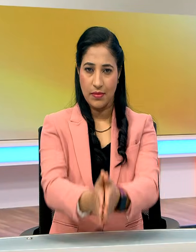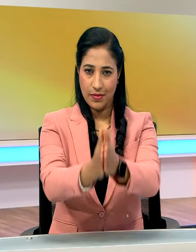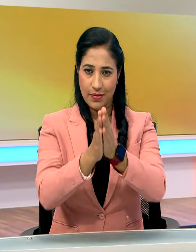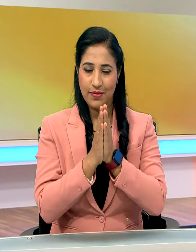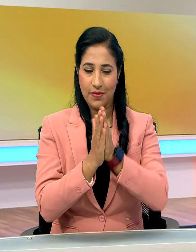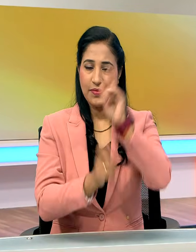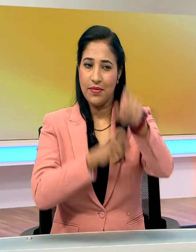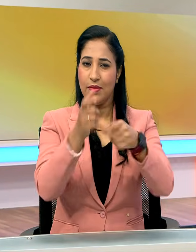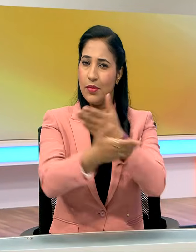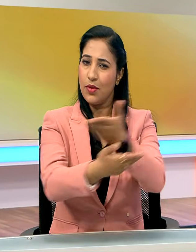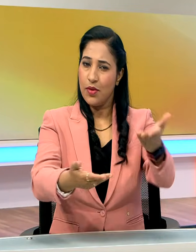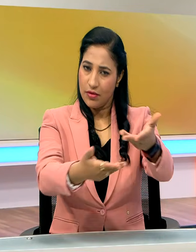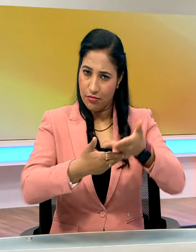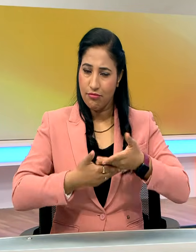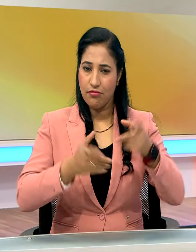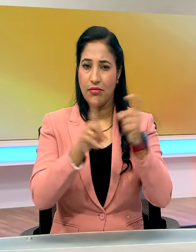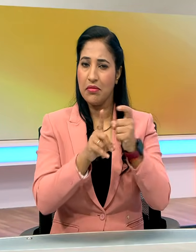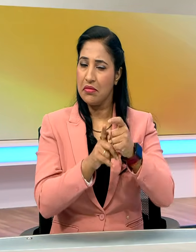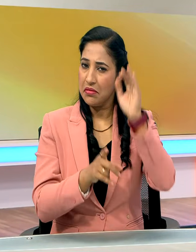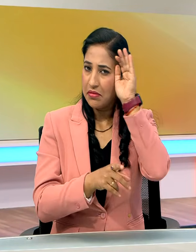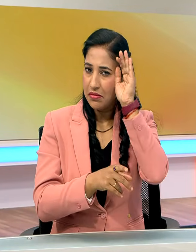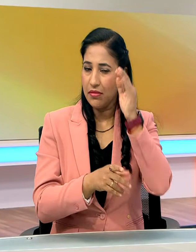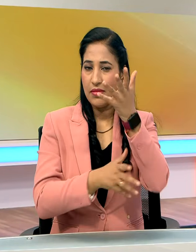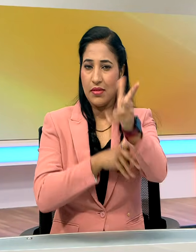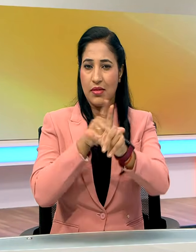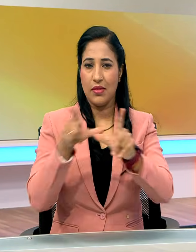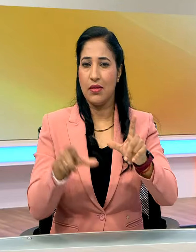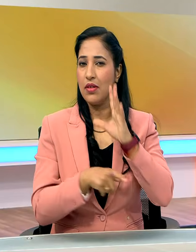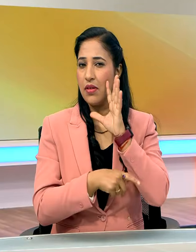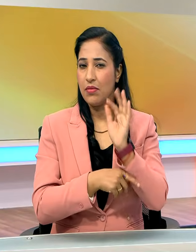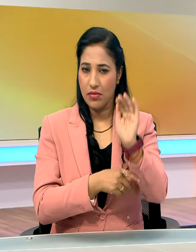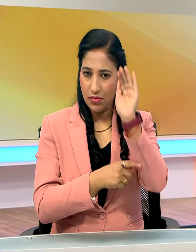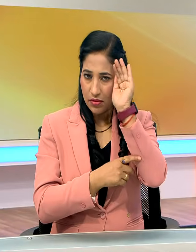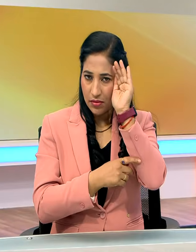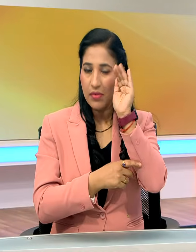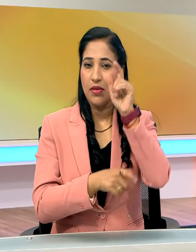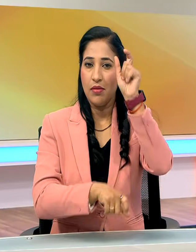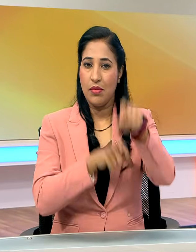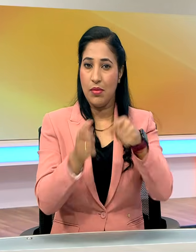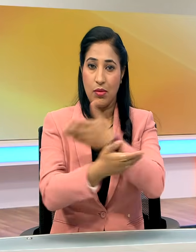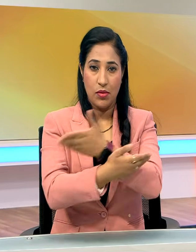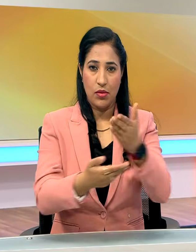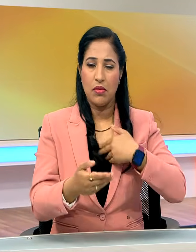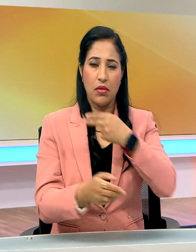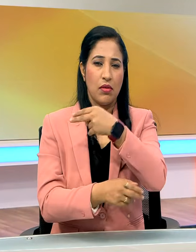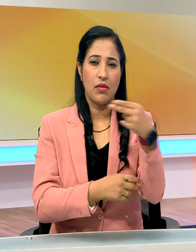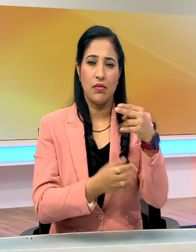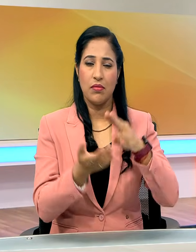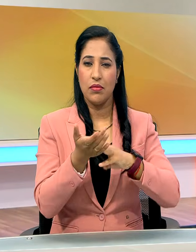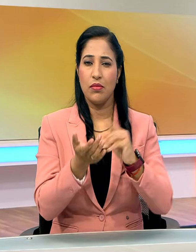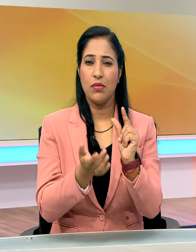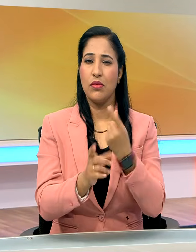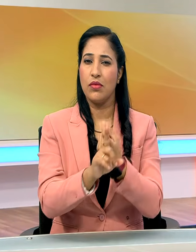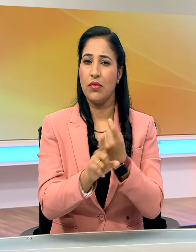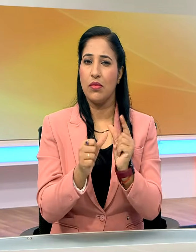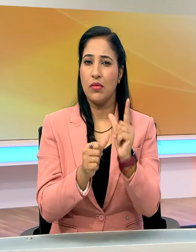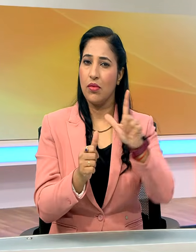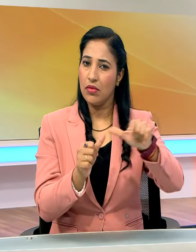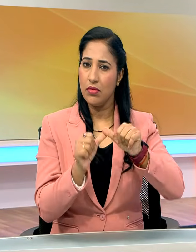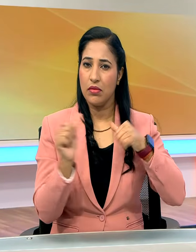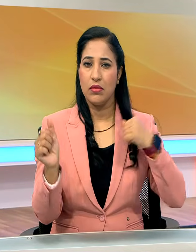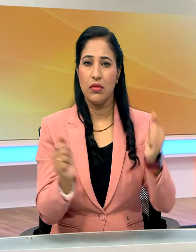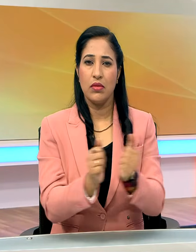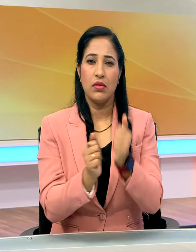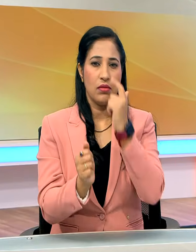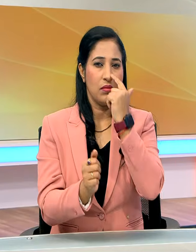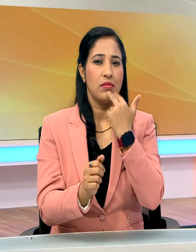नमस्कार, आप सभी का स्वागत डीडी न्यूज के इस सांकेतिक भाषा के विशेष बुलेटिन में। आपके साथ मैं हूं मुकुल शर्मा, मेरे साथ मौजूद हैं मेरी